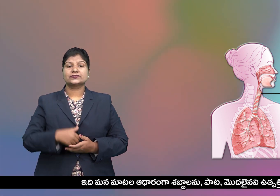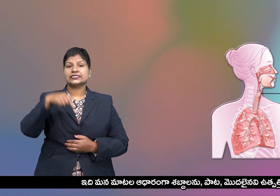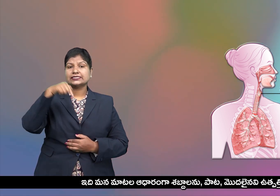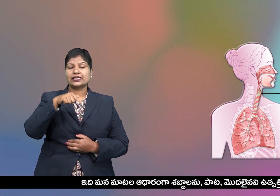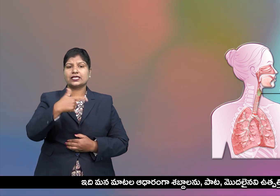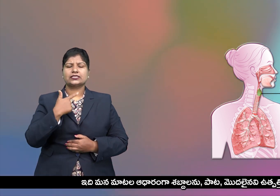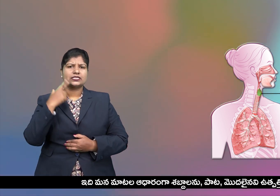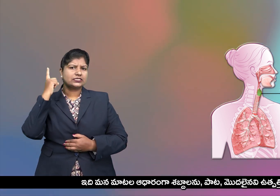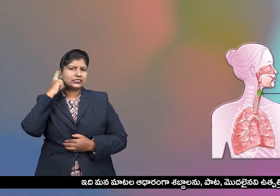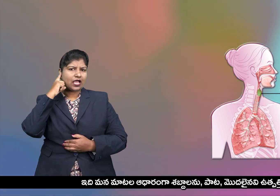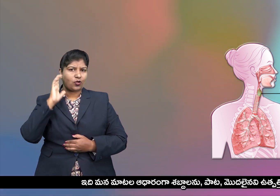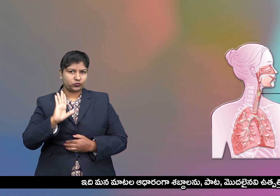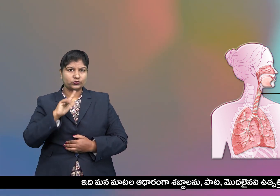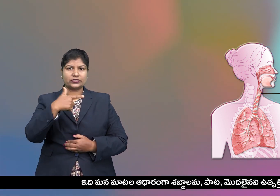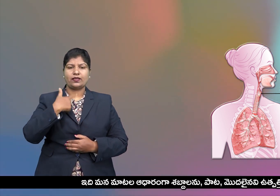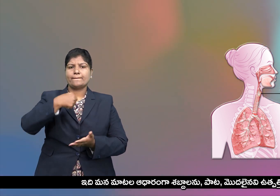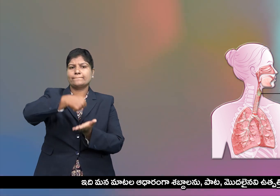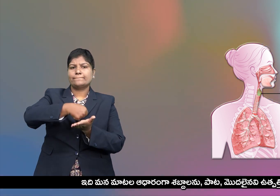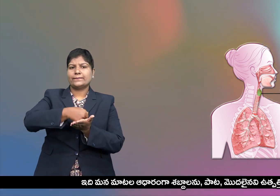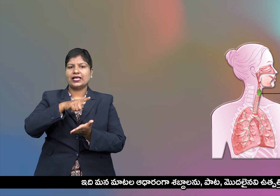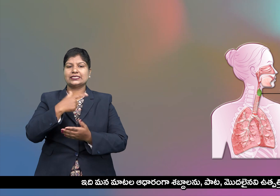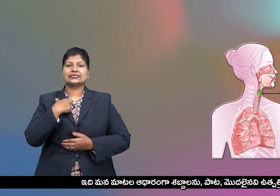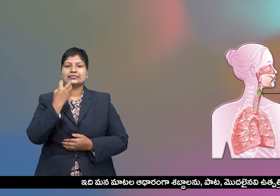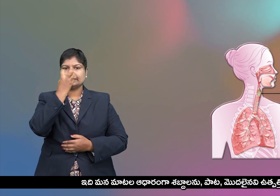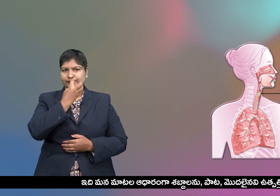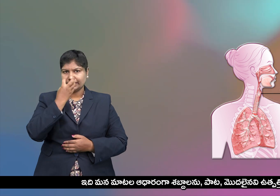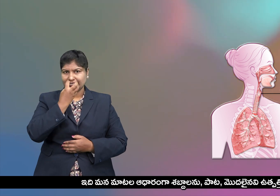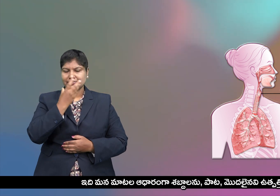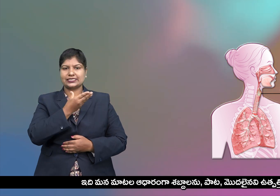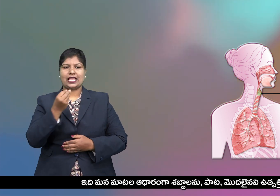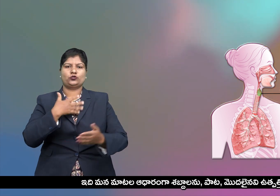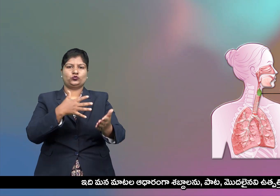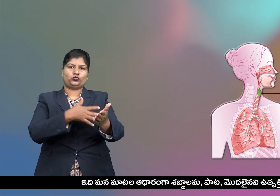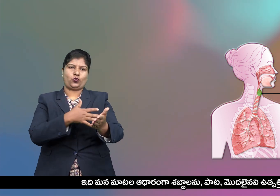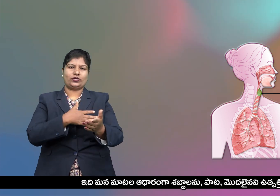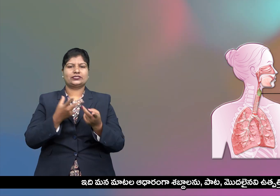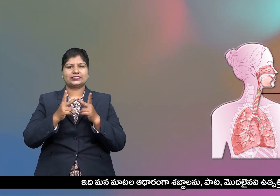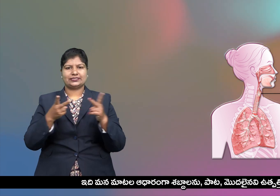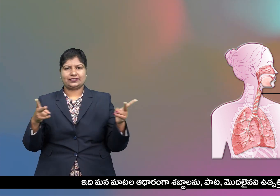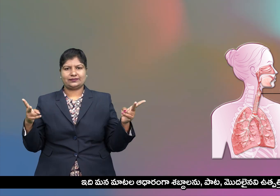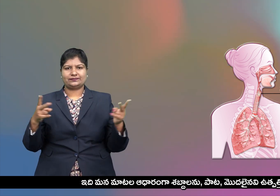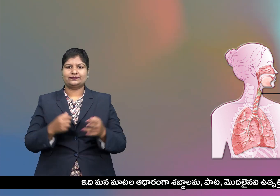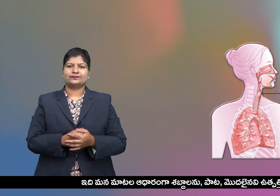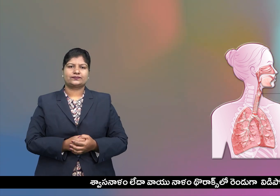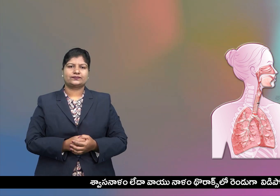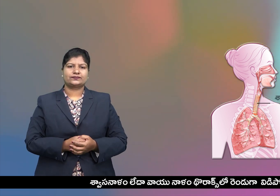ఇది మన మాటల ఆధారంగా శబ్దాలను, పాట మొదలైనవి ఉత్పత్తి